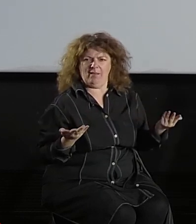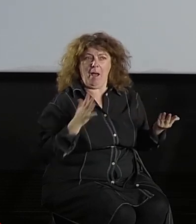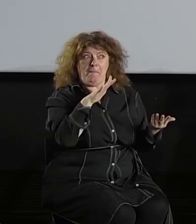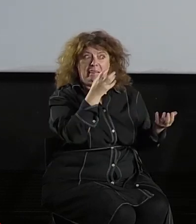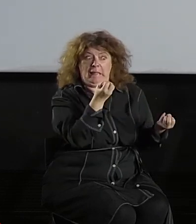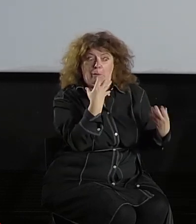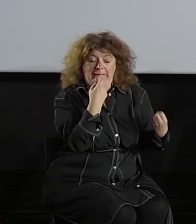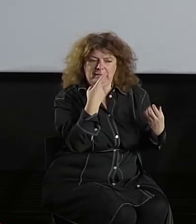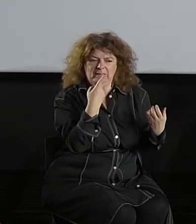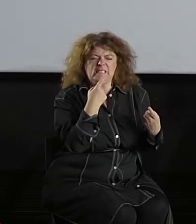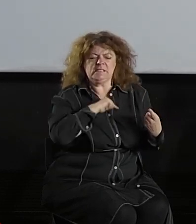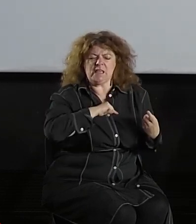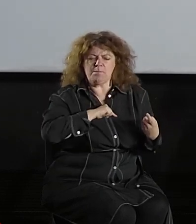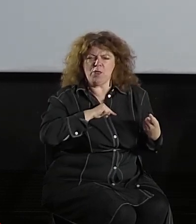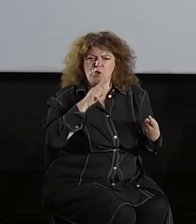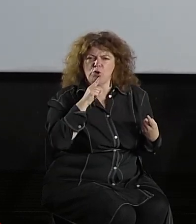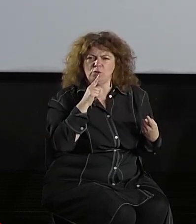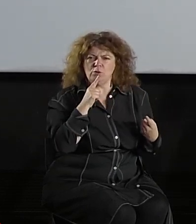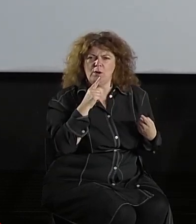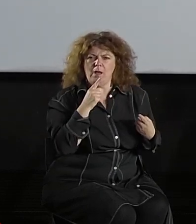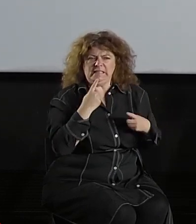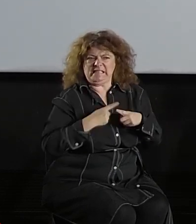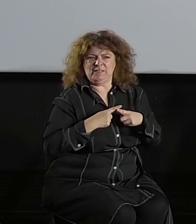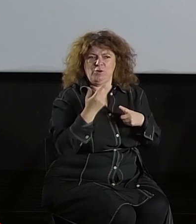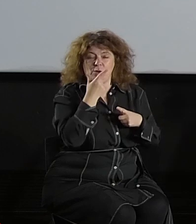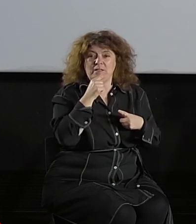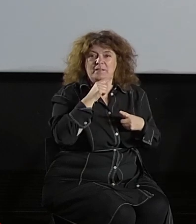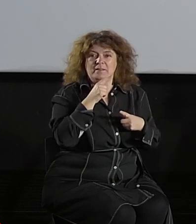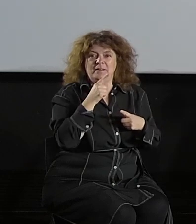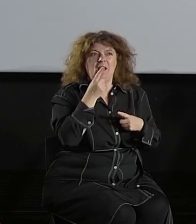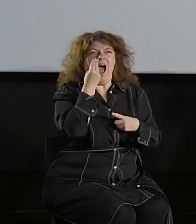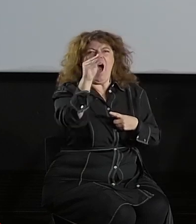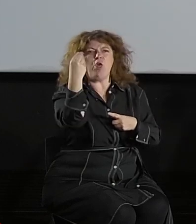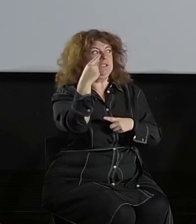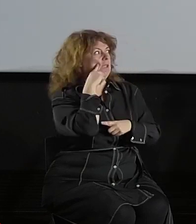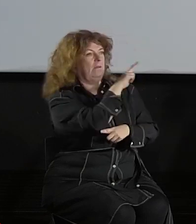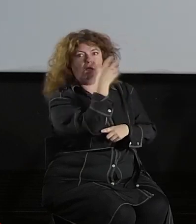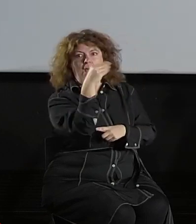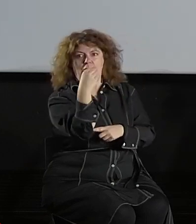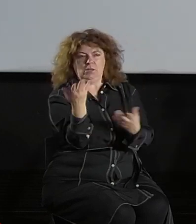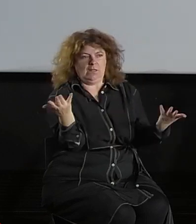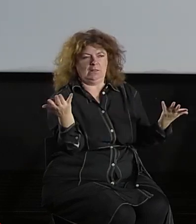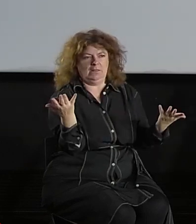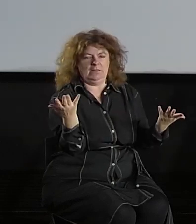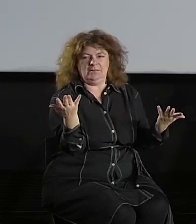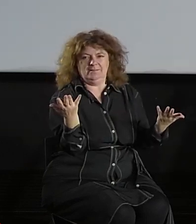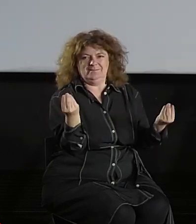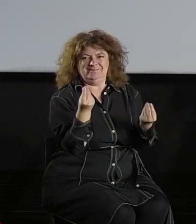contar como siente una persona que no siente cuando es adolescente no y en la hora lo